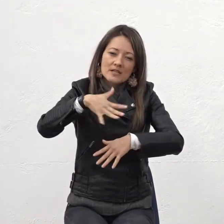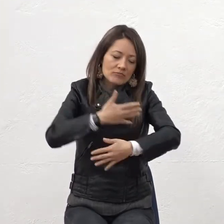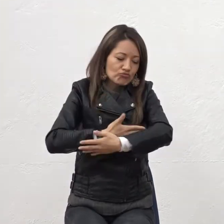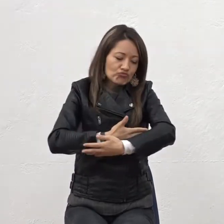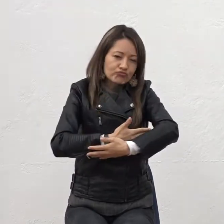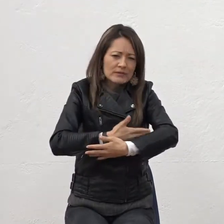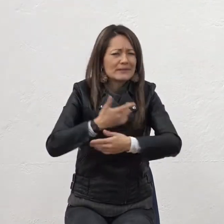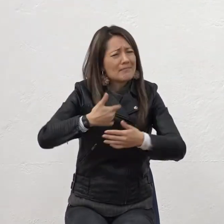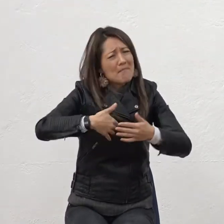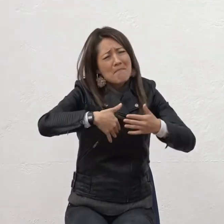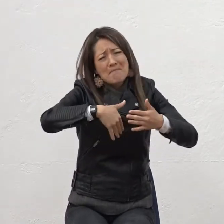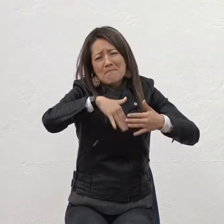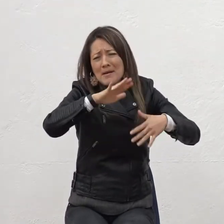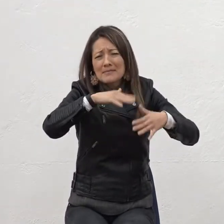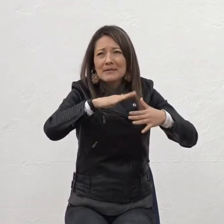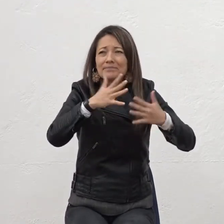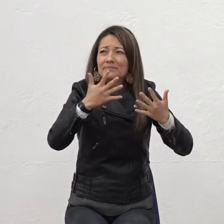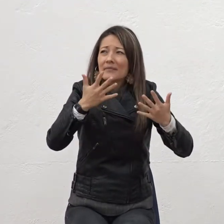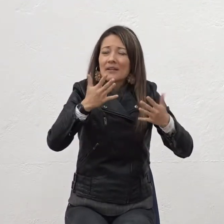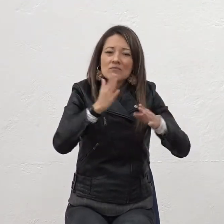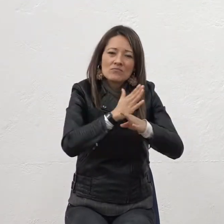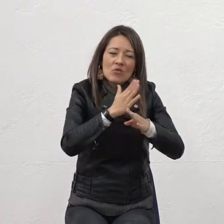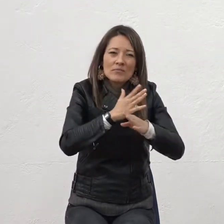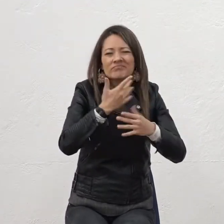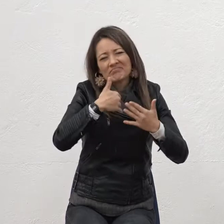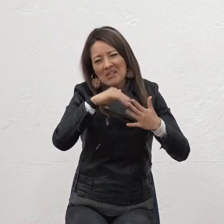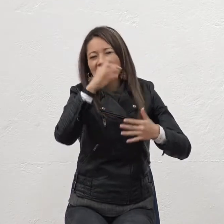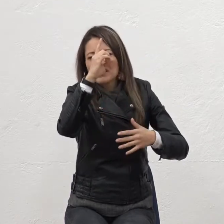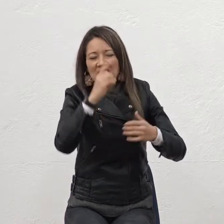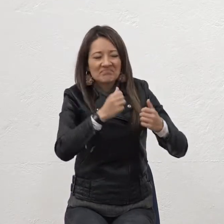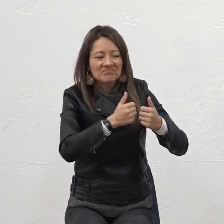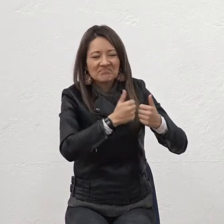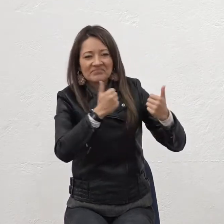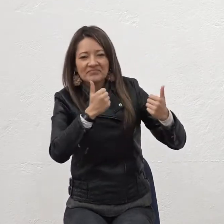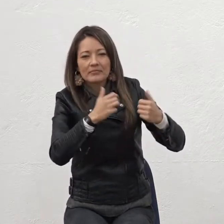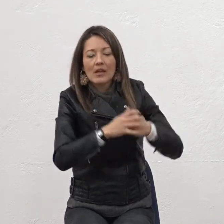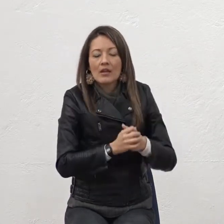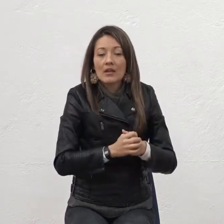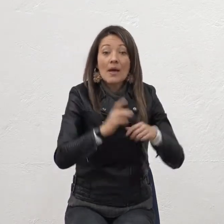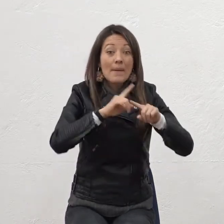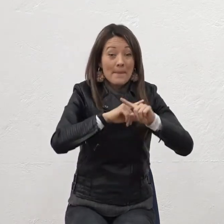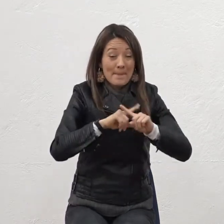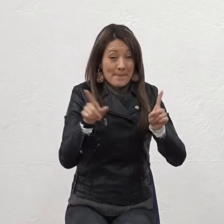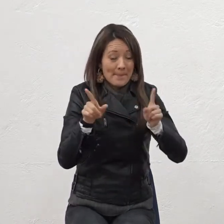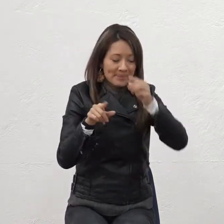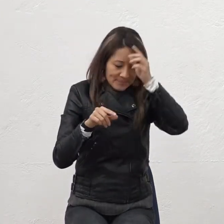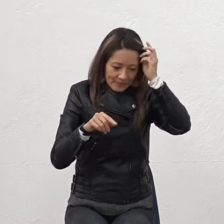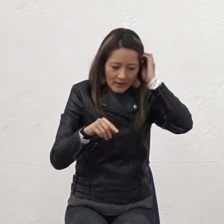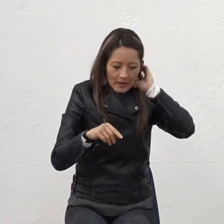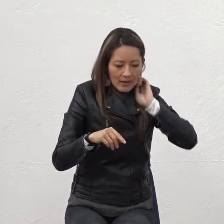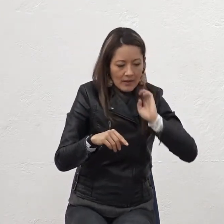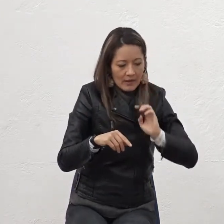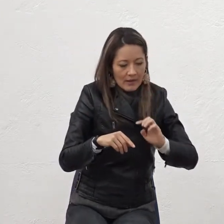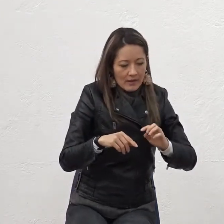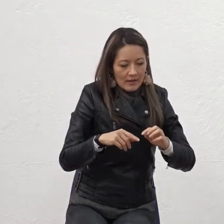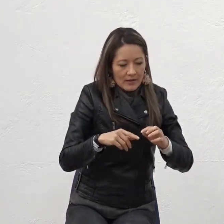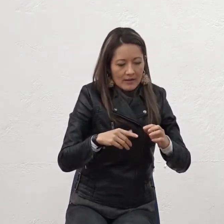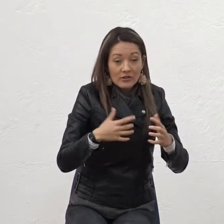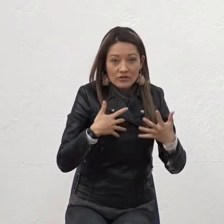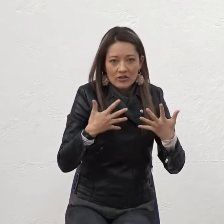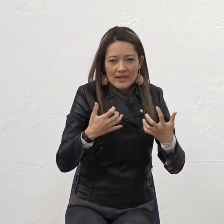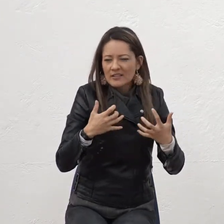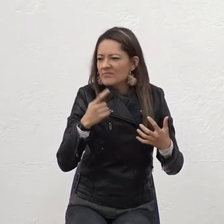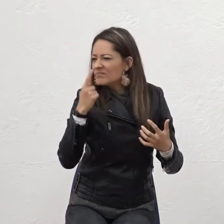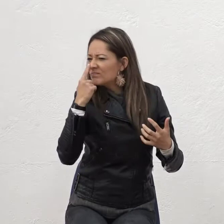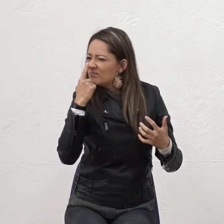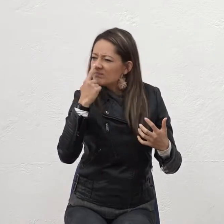había más probabilidad de que nos separáramos que de seguir. Y eso ocasionaba más intriga de lo